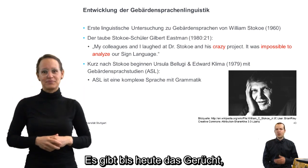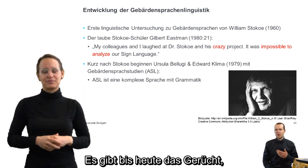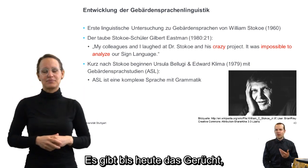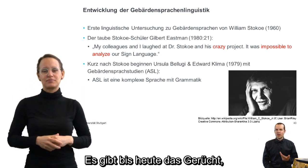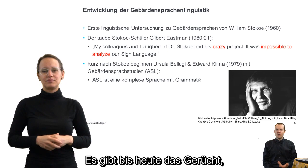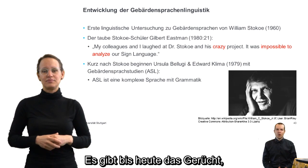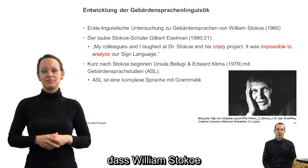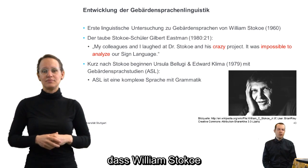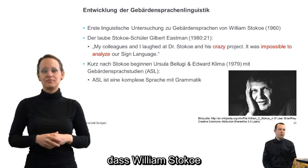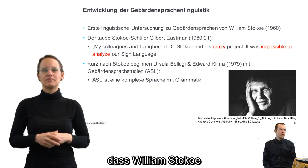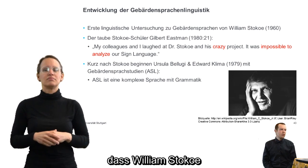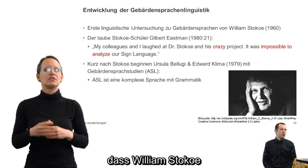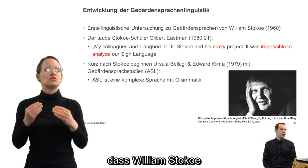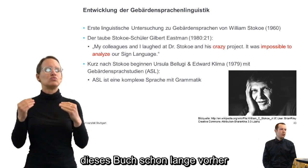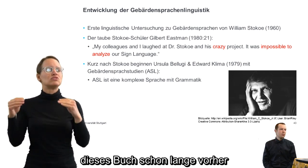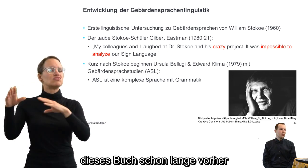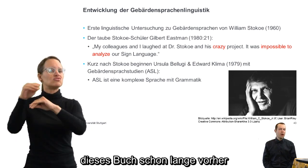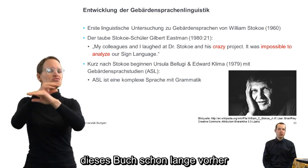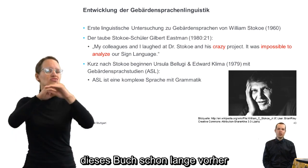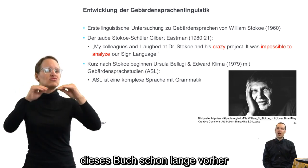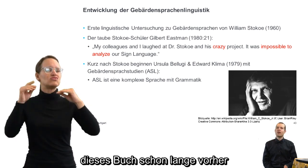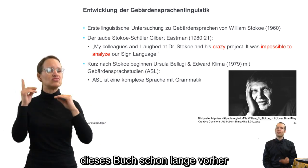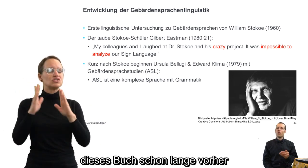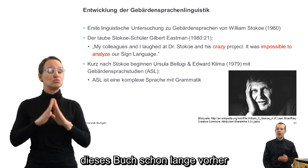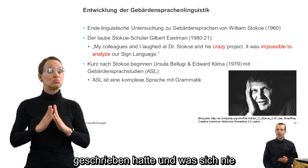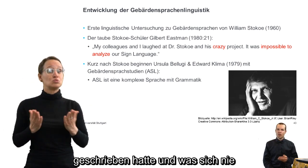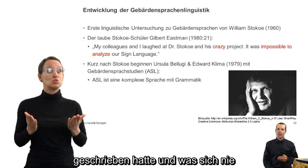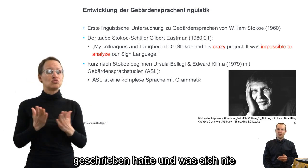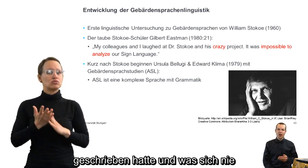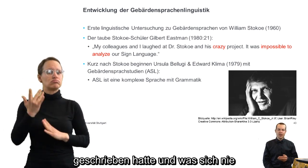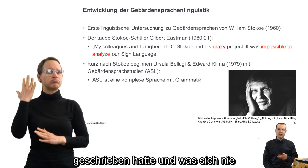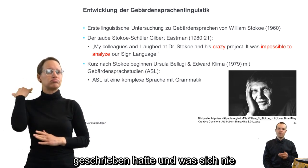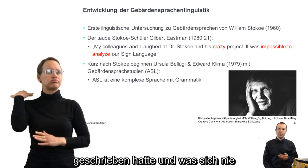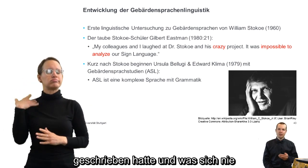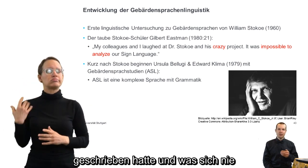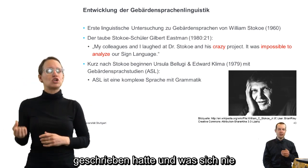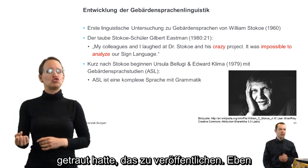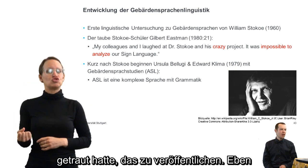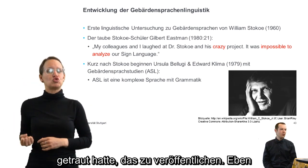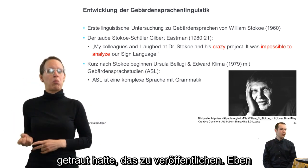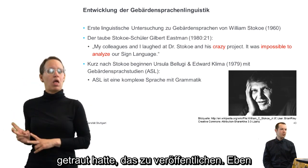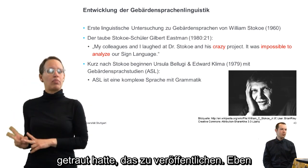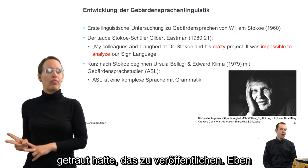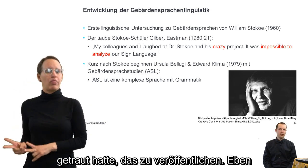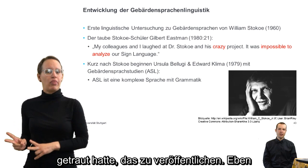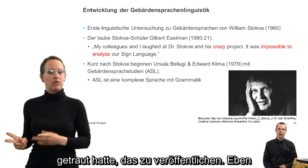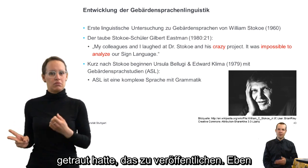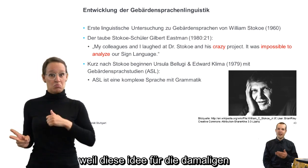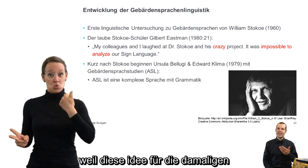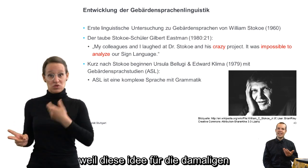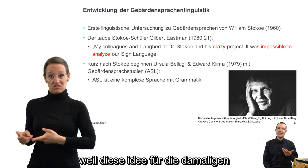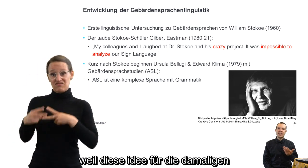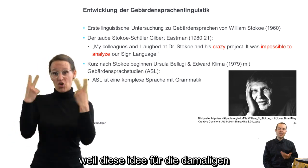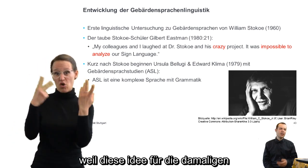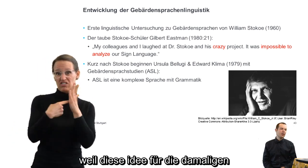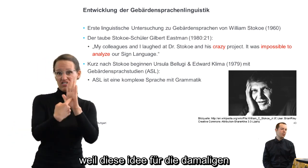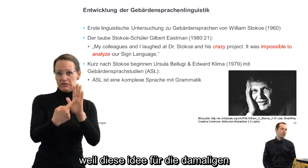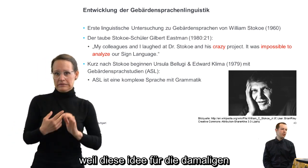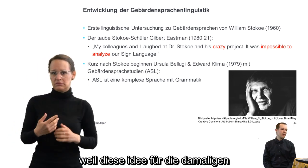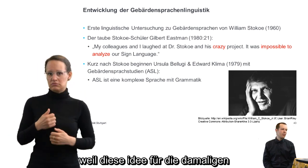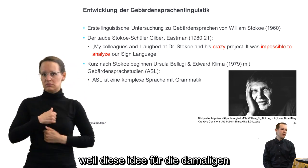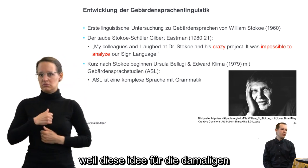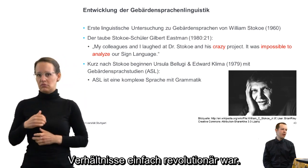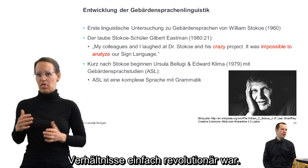Es auch immer wieder das Gerücht, dass William Stokey dieses Buch eigentlich schon lange vorher geschrieben hatte und es sich nie getraut hat, es zu veröffentlichen, eben weil diese Idee